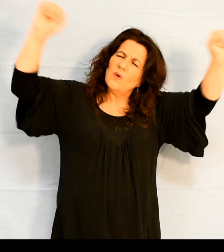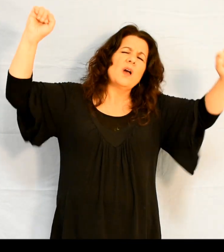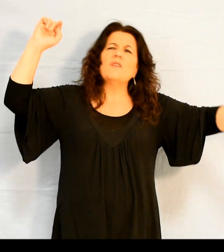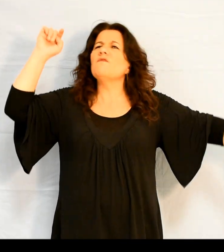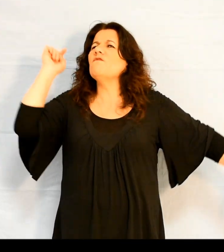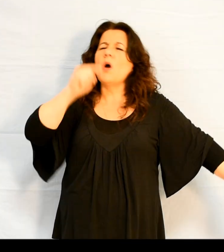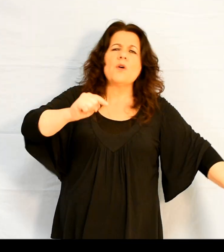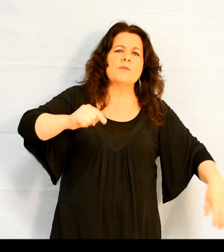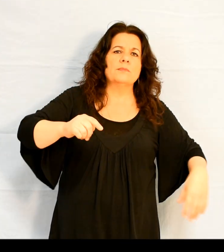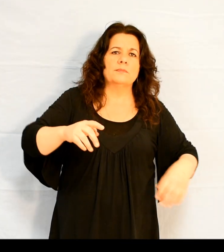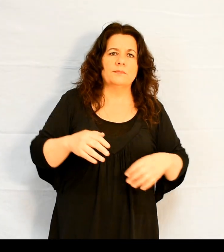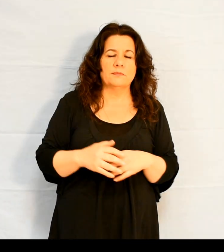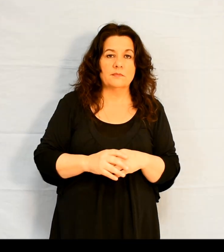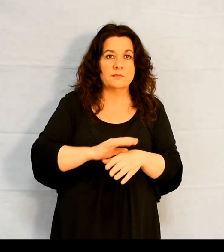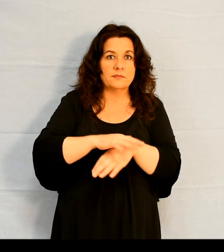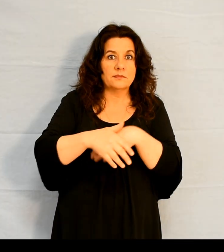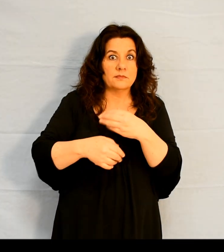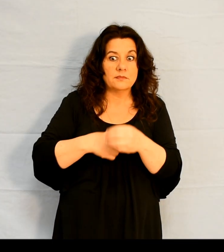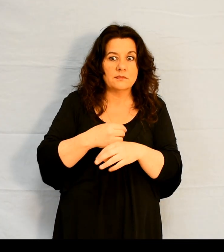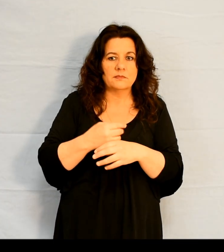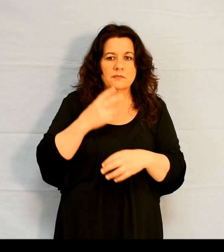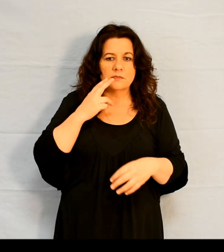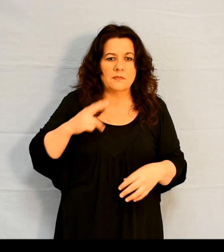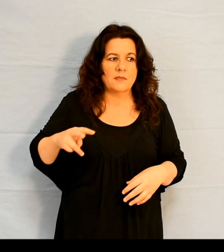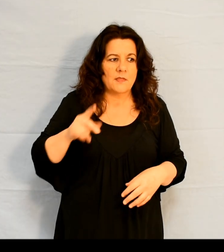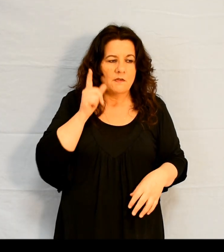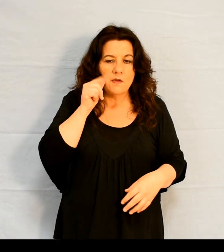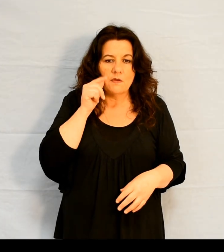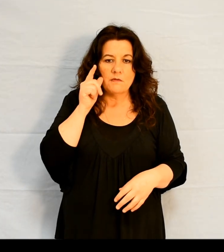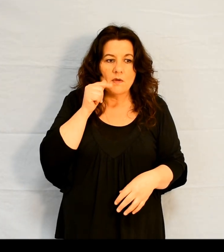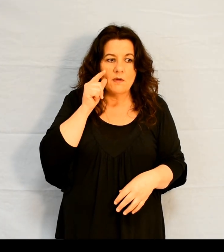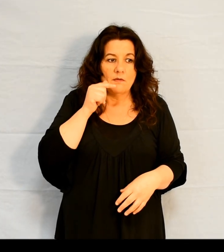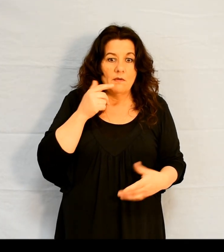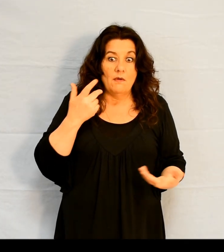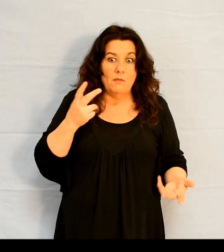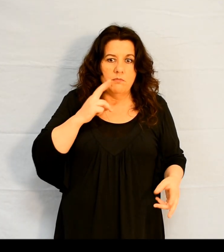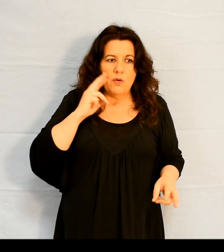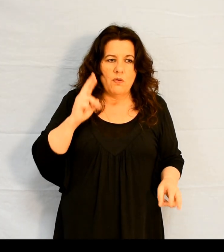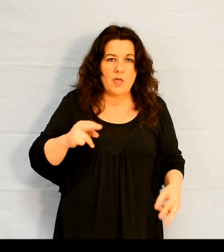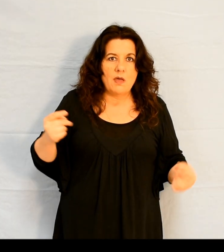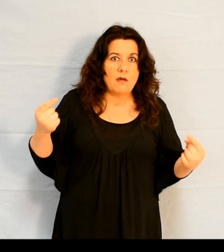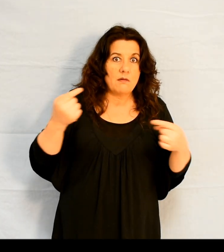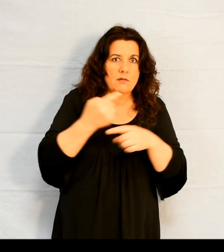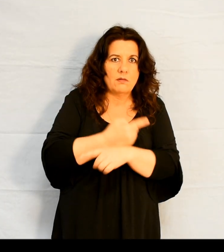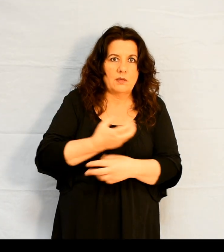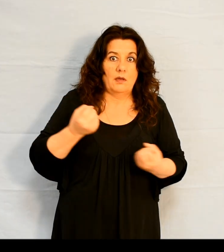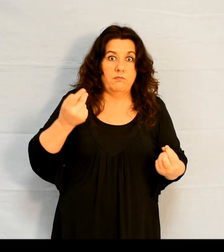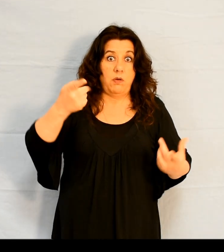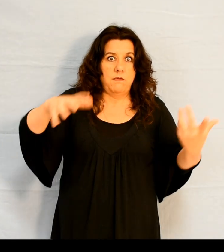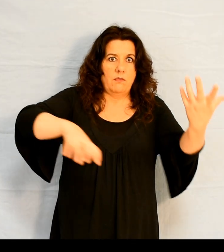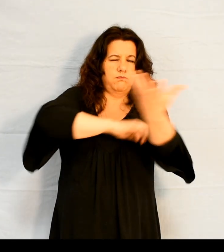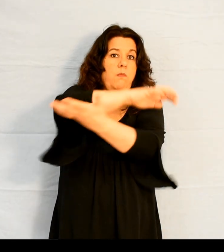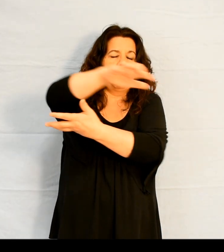Pilate, voyant que ses efforts ne servaient à rien, sinon à augmenter le tumulte, prit de